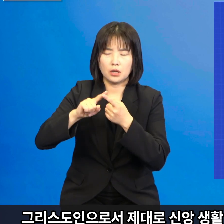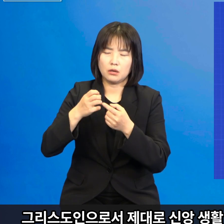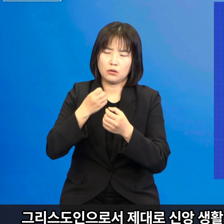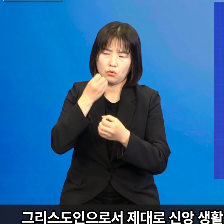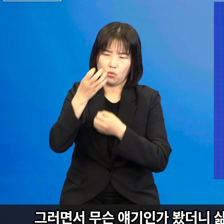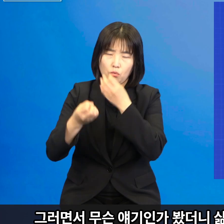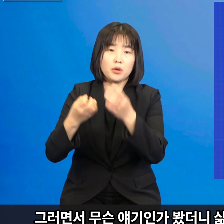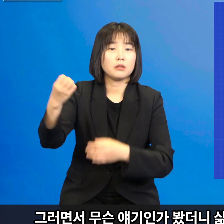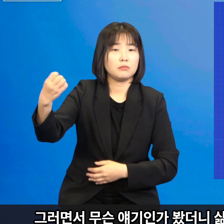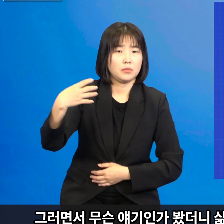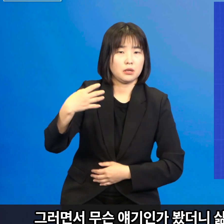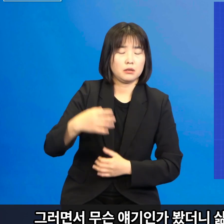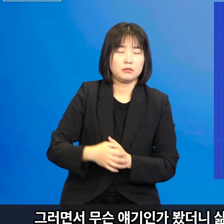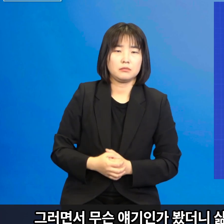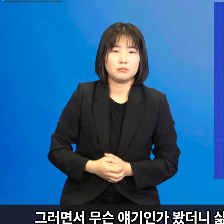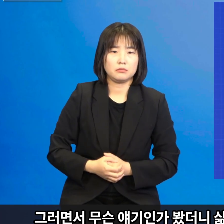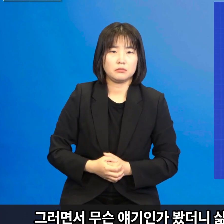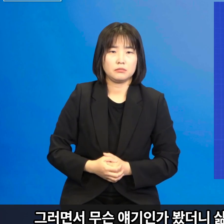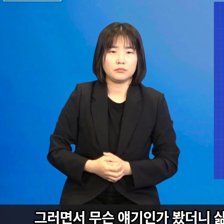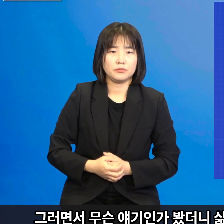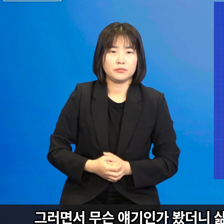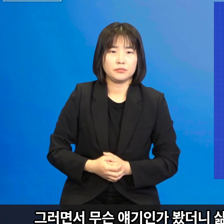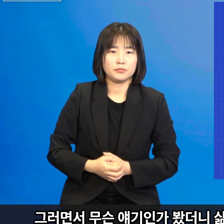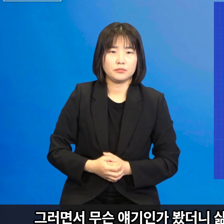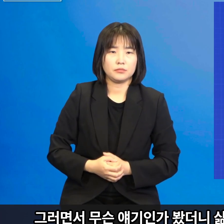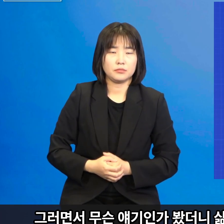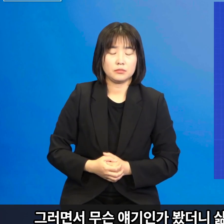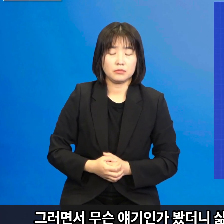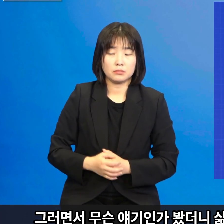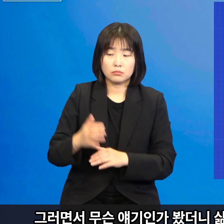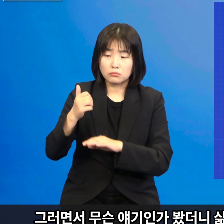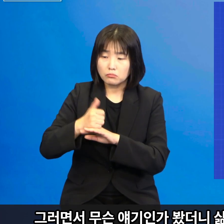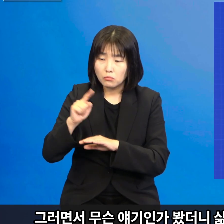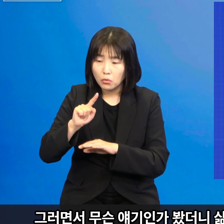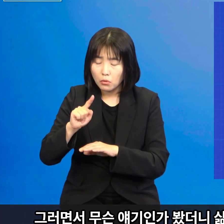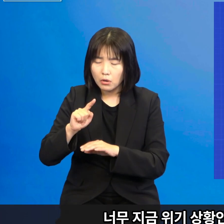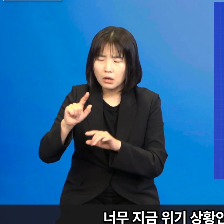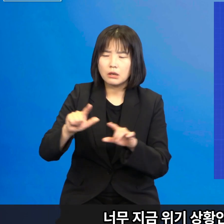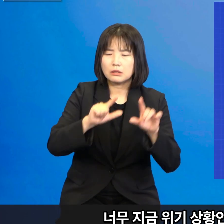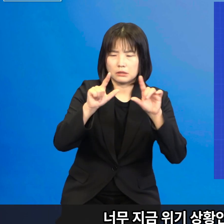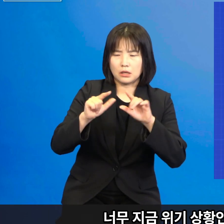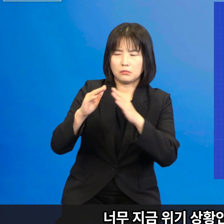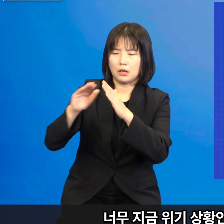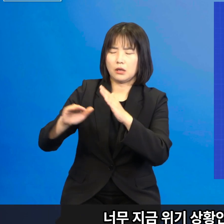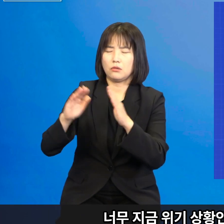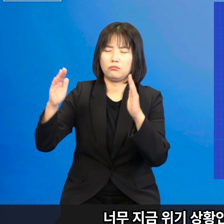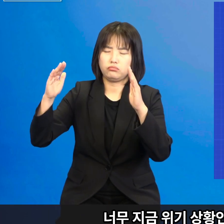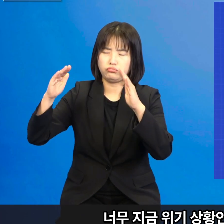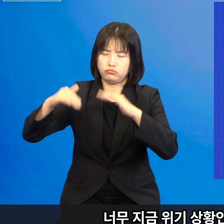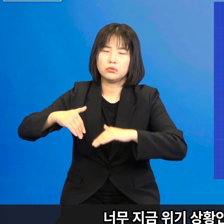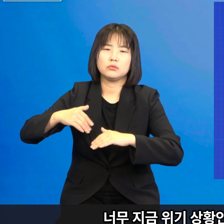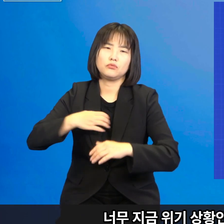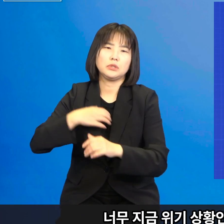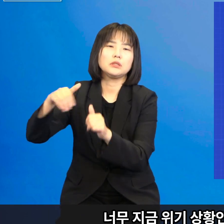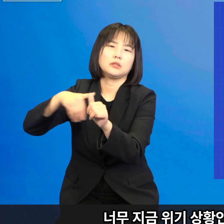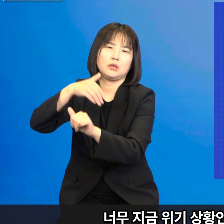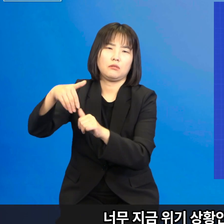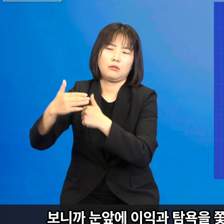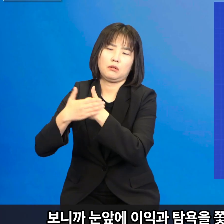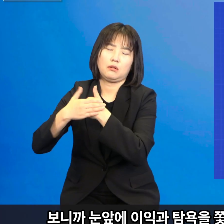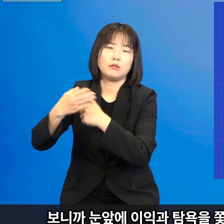거예요. 그러면서 무슨 얘기인가 봤더니 삶과 가정이 무너지고 있다는 거예요. 너무 지금 위기 상황인데 도와달라는